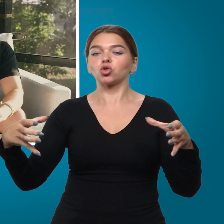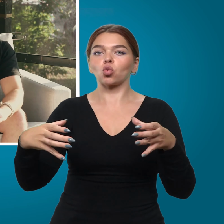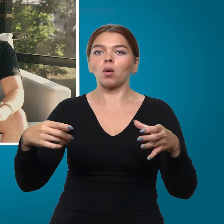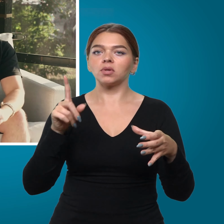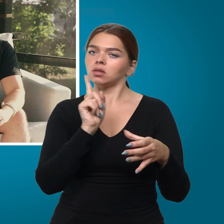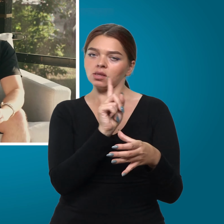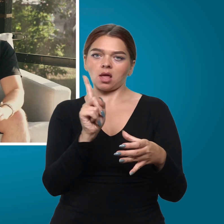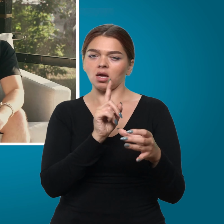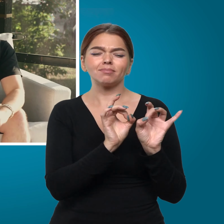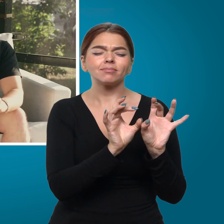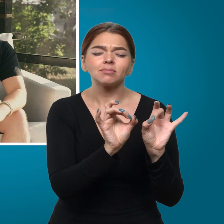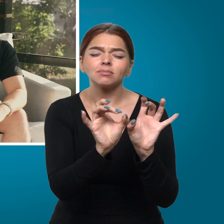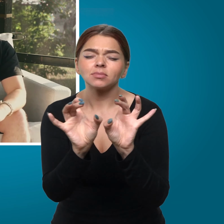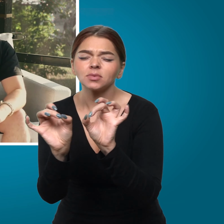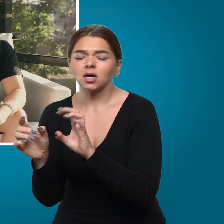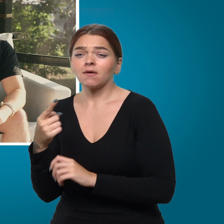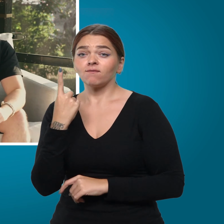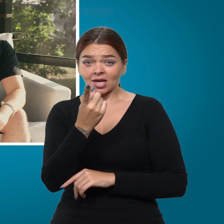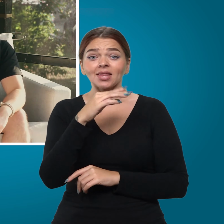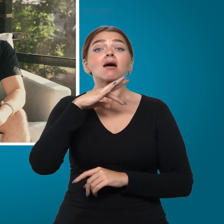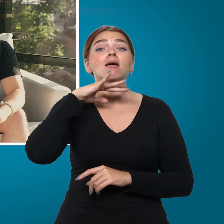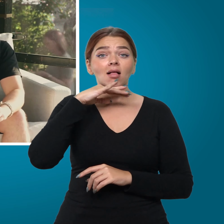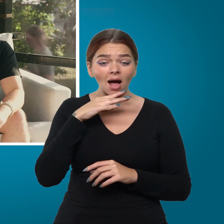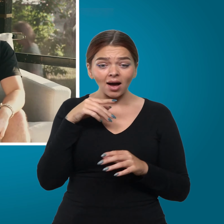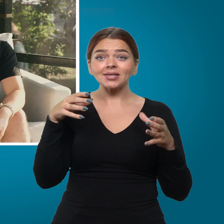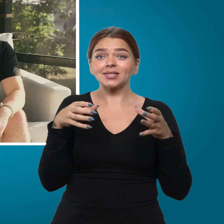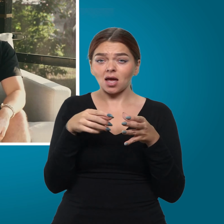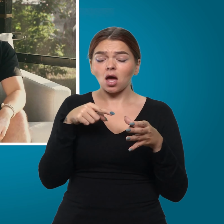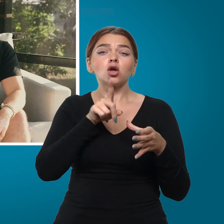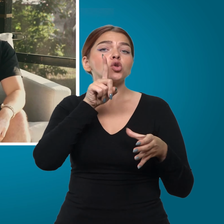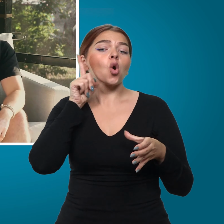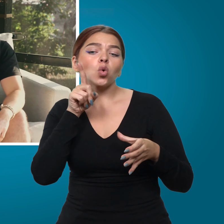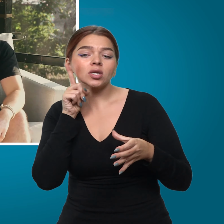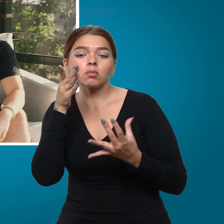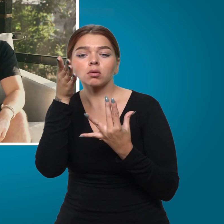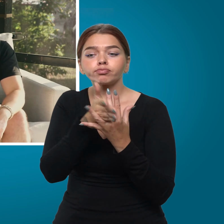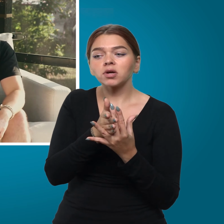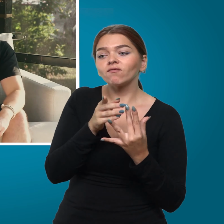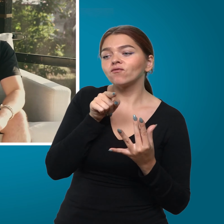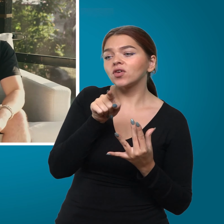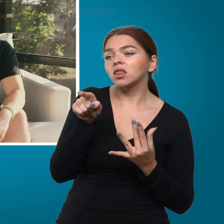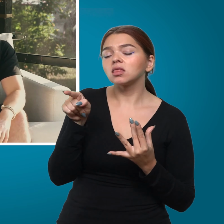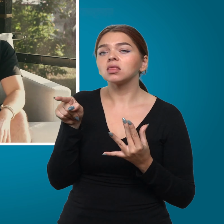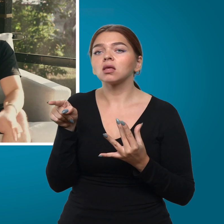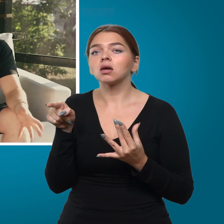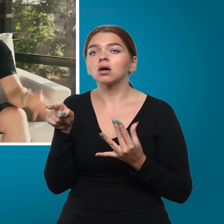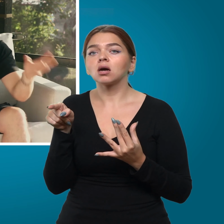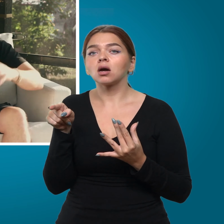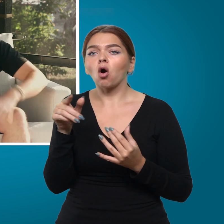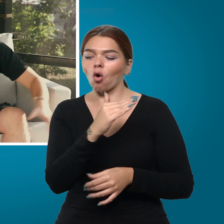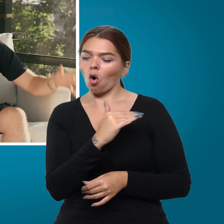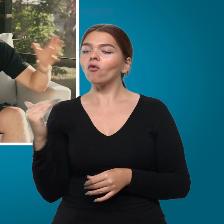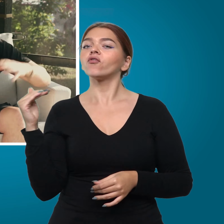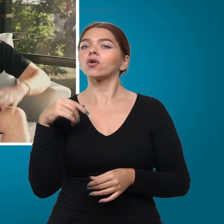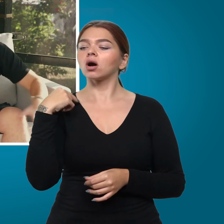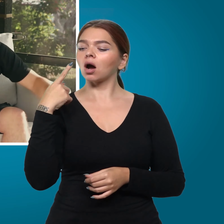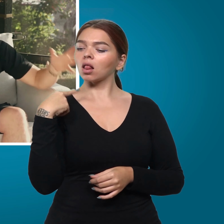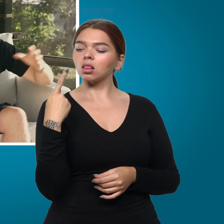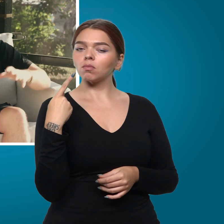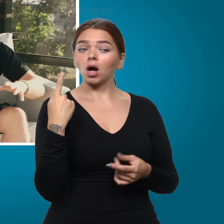skaityti, bet ten tikrai jo daug, o su tais paaugliais tai irgi tiesiog yra tas labai toksai paprastas dalykas, kad paaugliai nėra kažkoja